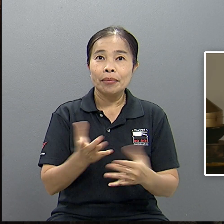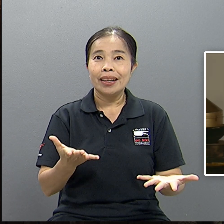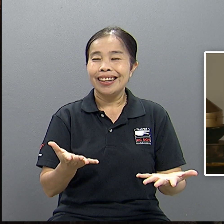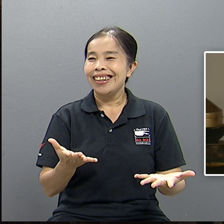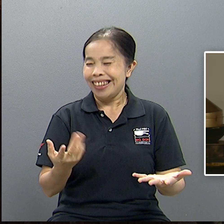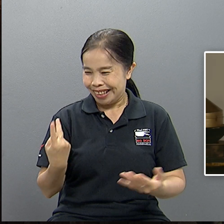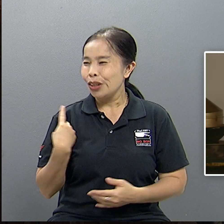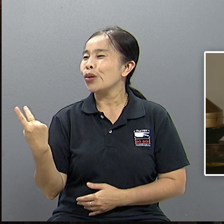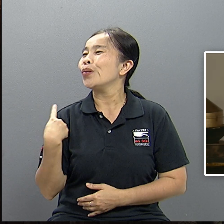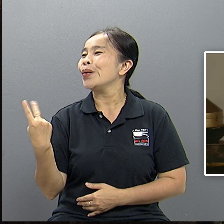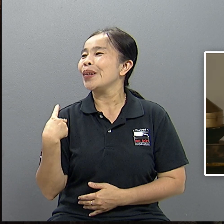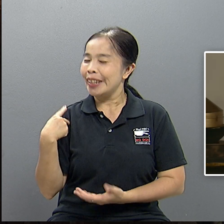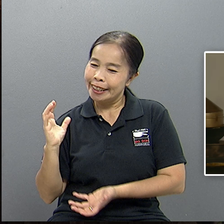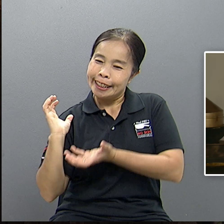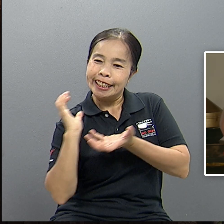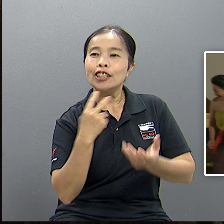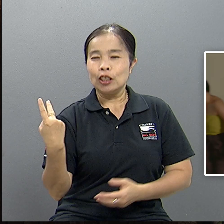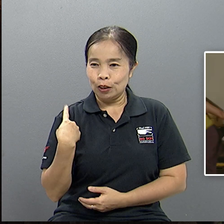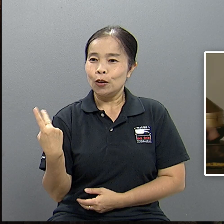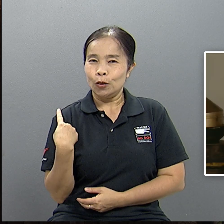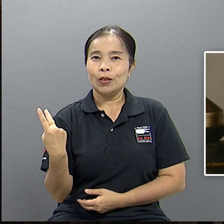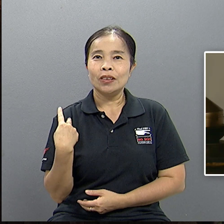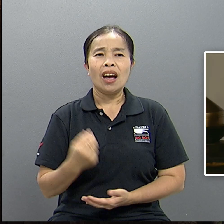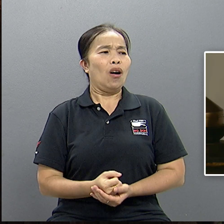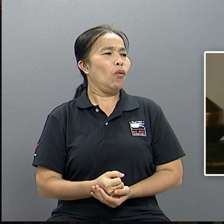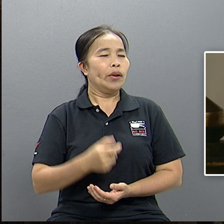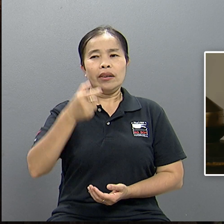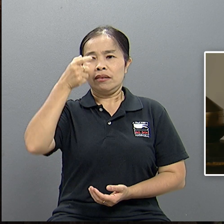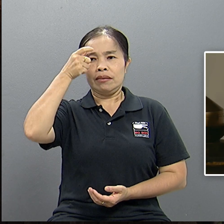ก็คุณชมสิคะ เอ้า